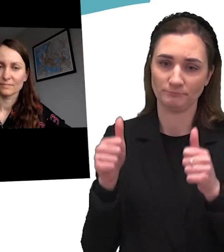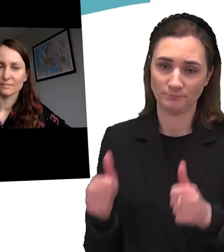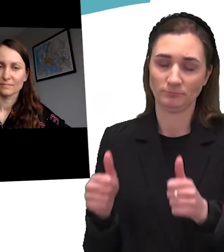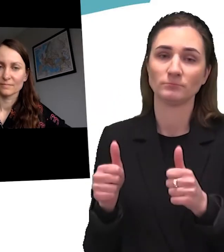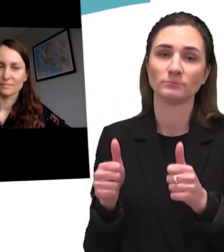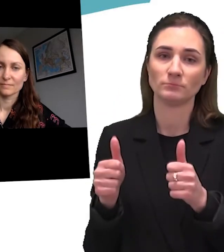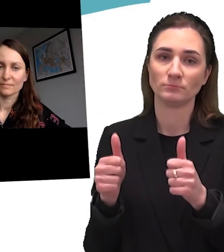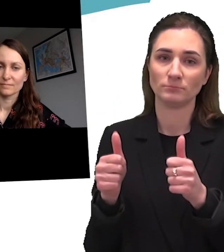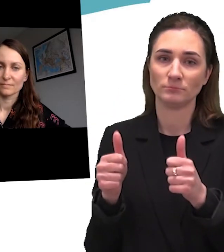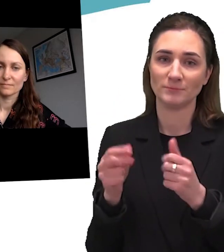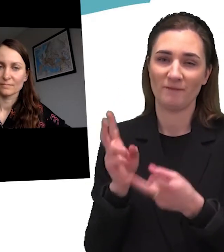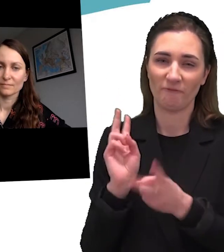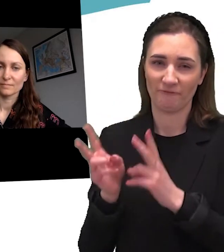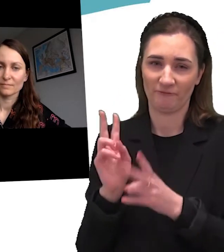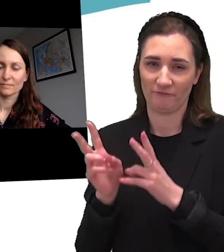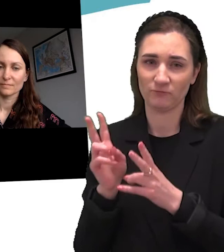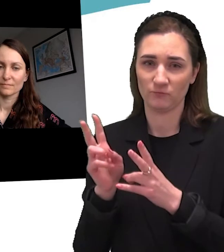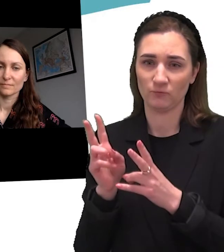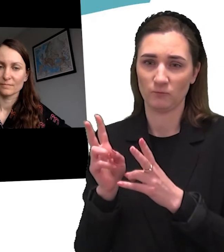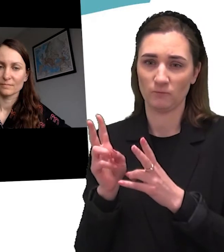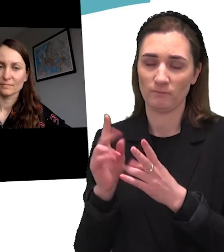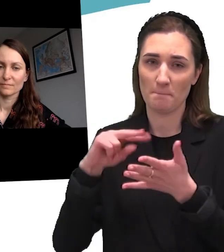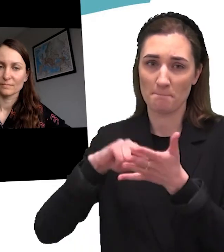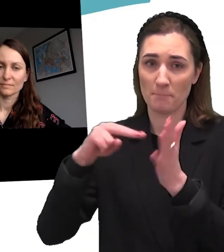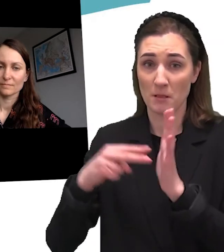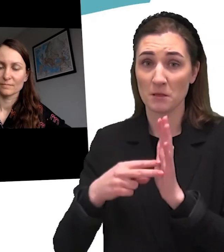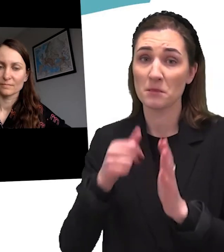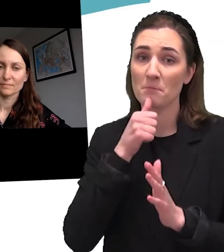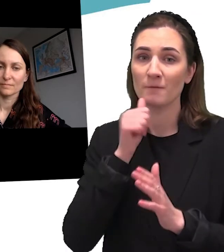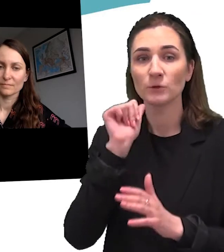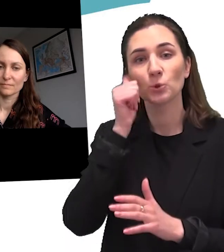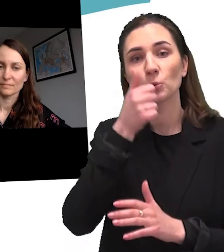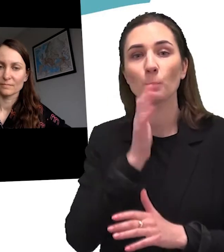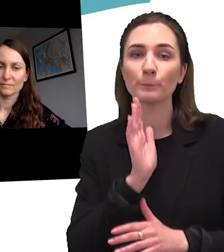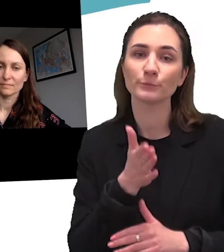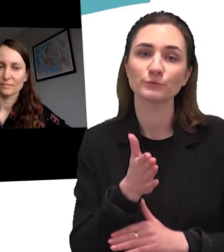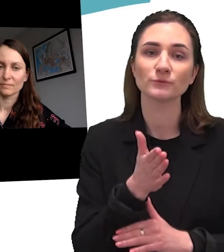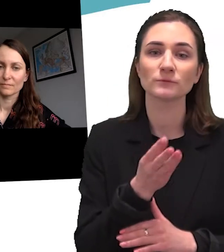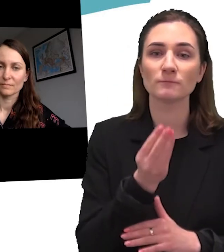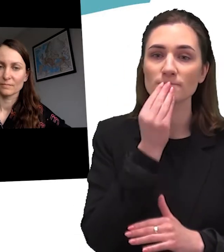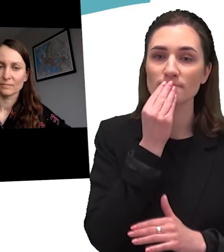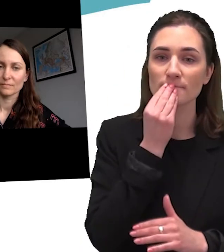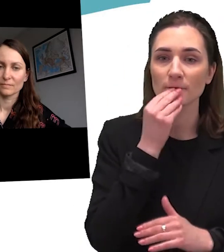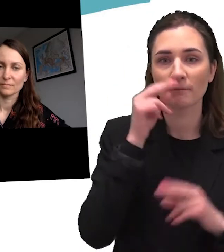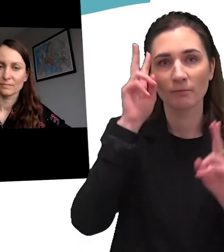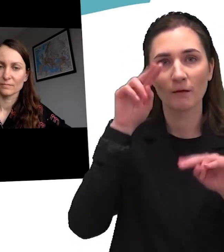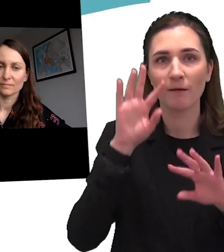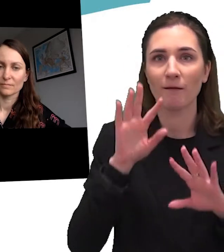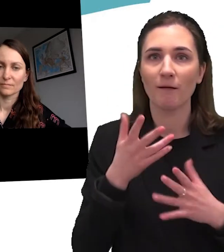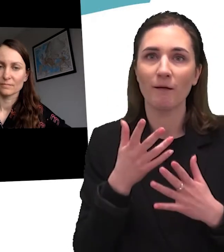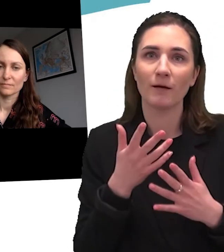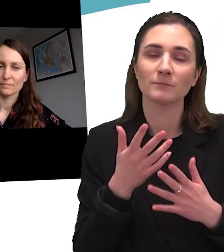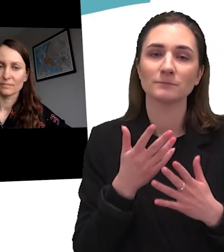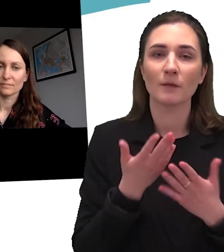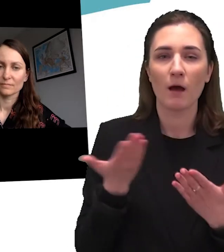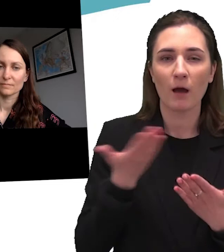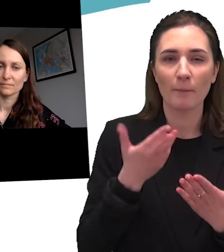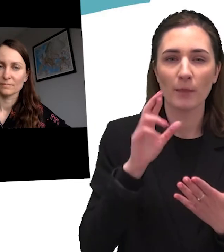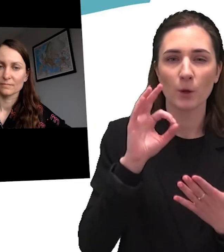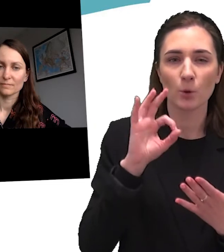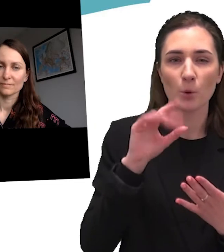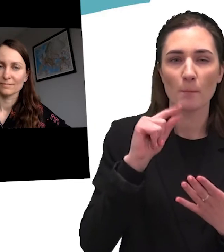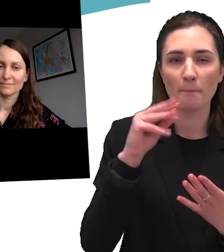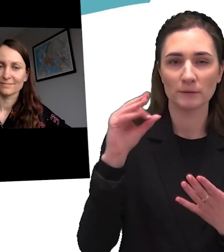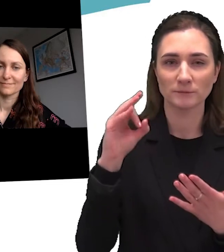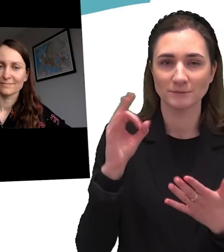maistai. Ir pasikabinti ant virtuviai ir sakyti, tai va, rytoj ten mes valgysim, dabar nežinau,